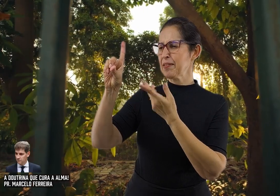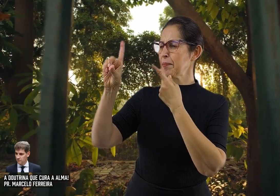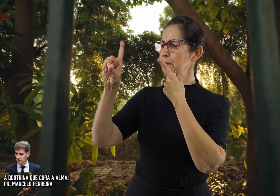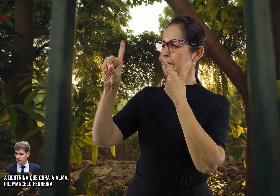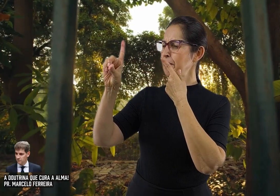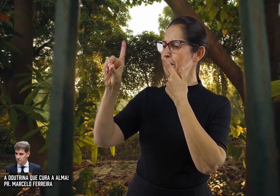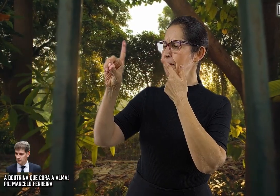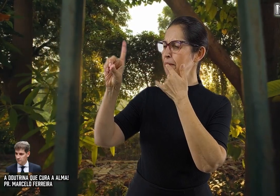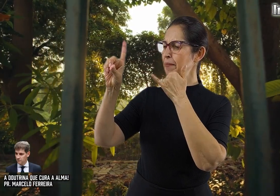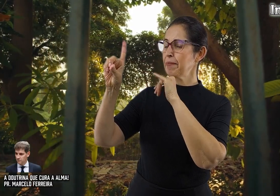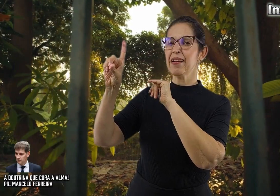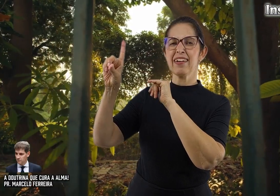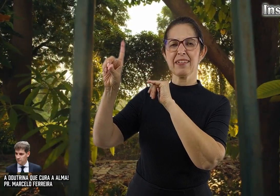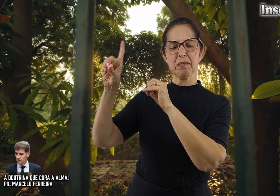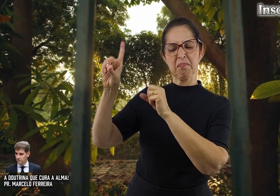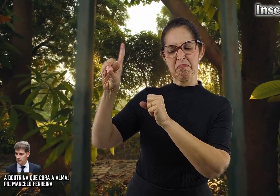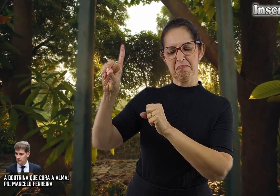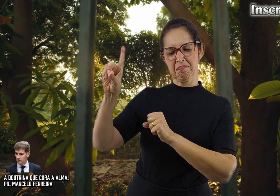Senhor